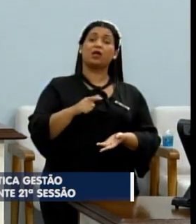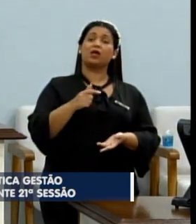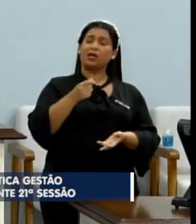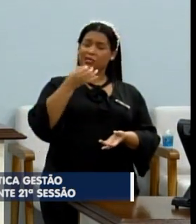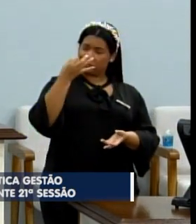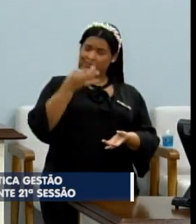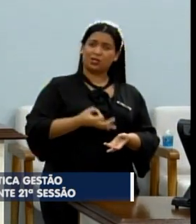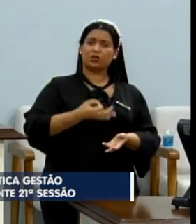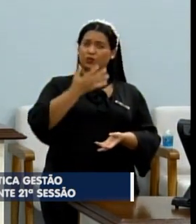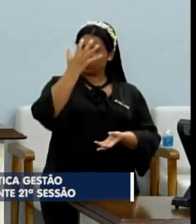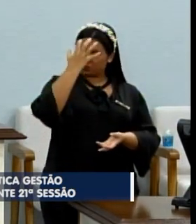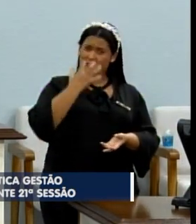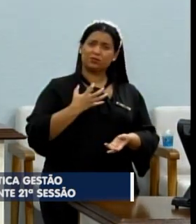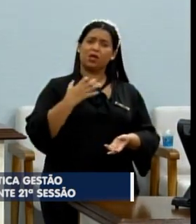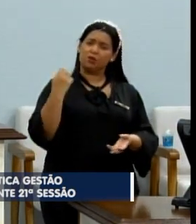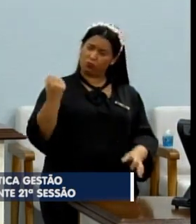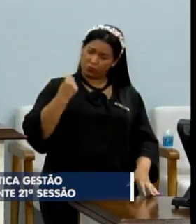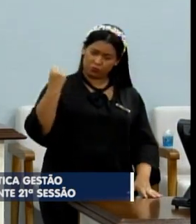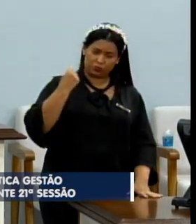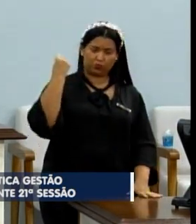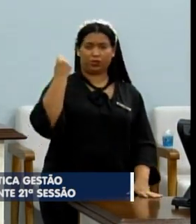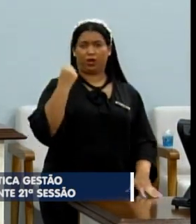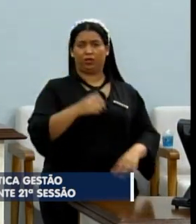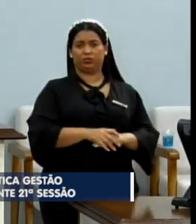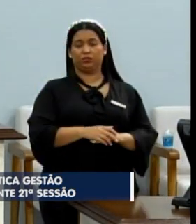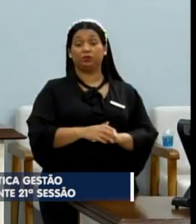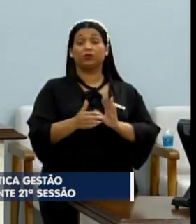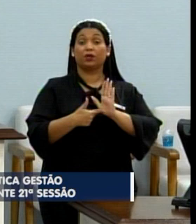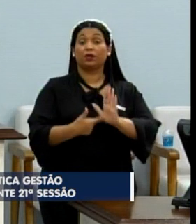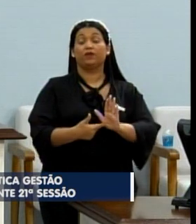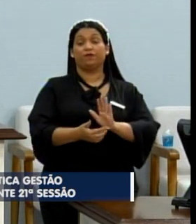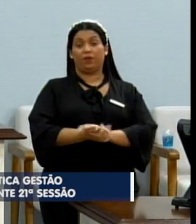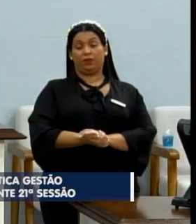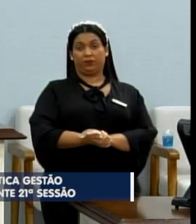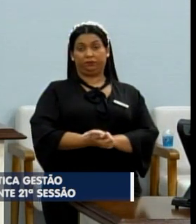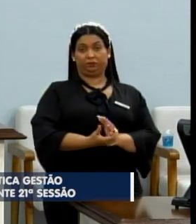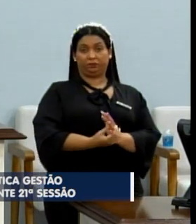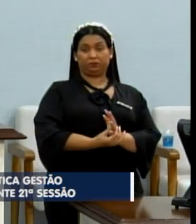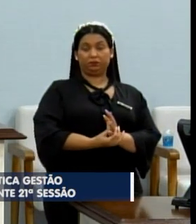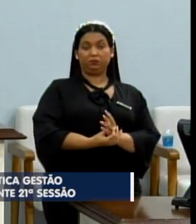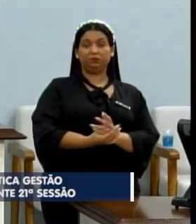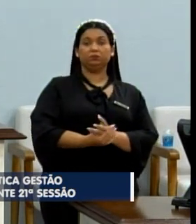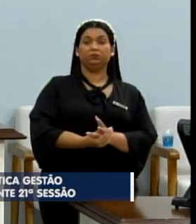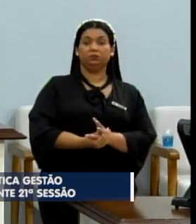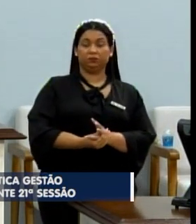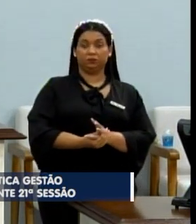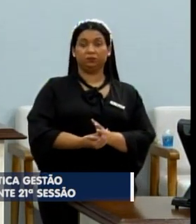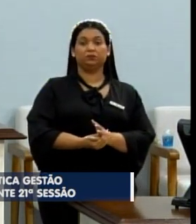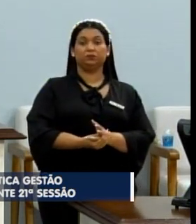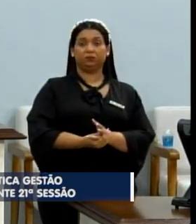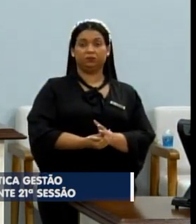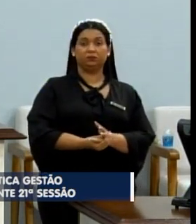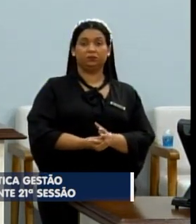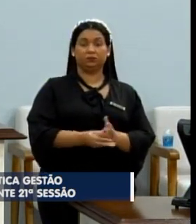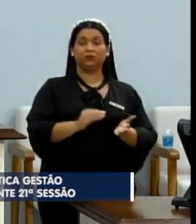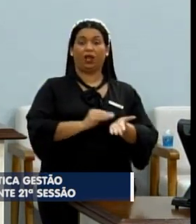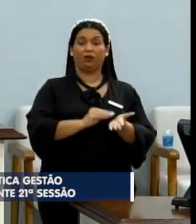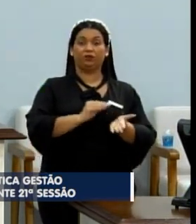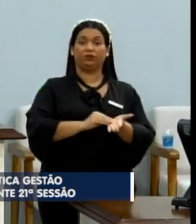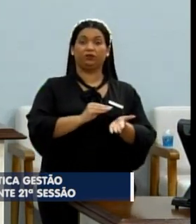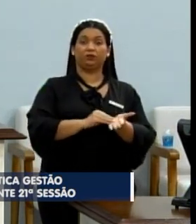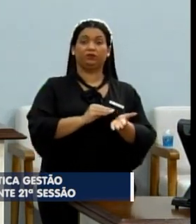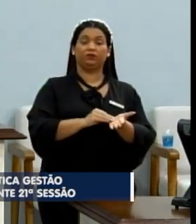sério muito grave porque revela né a displicência negligência do poder público